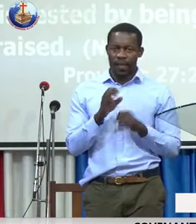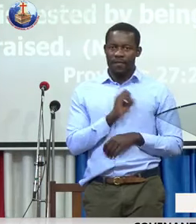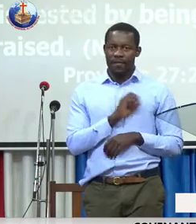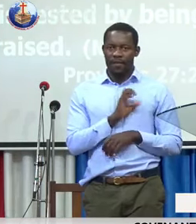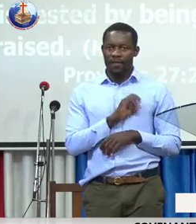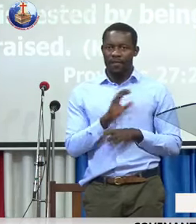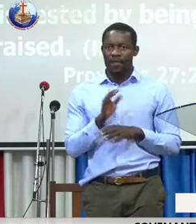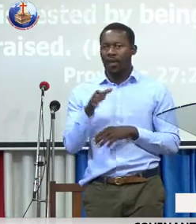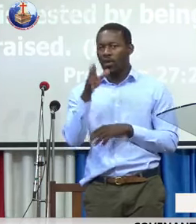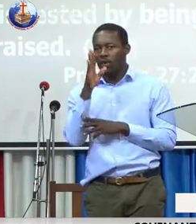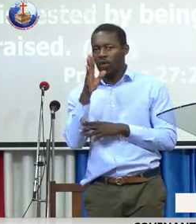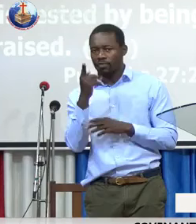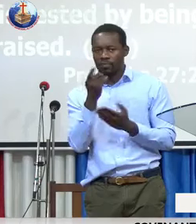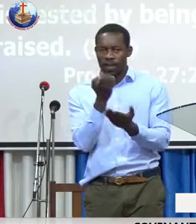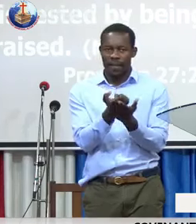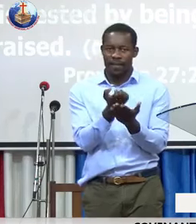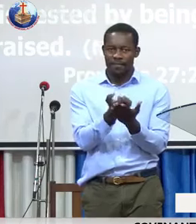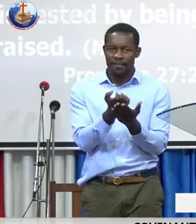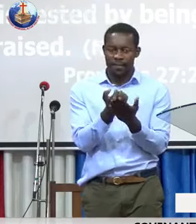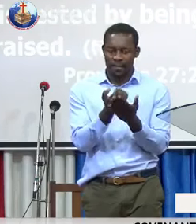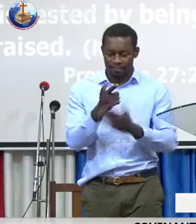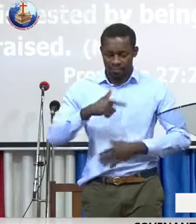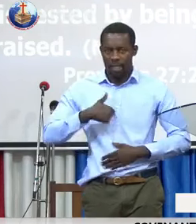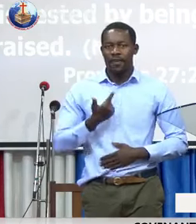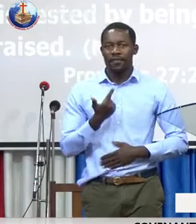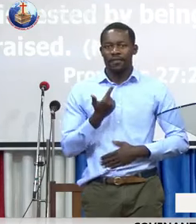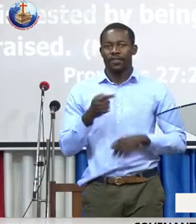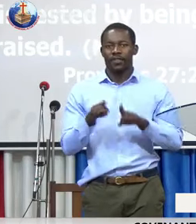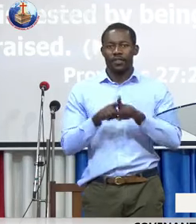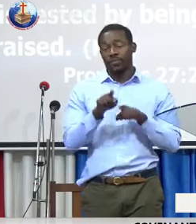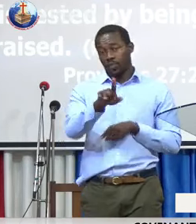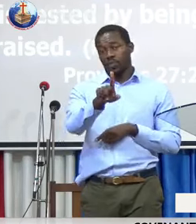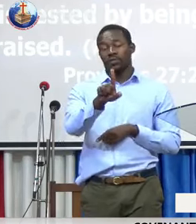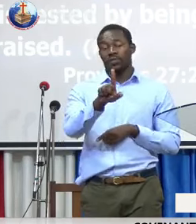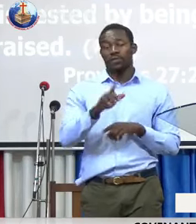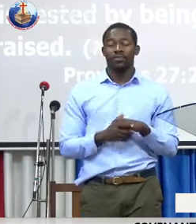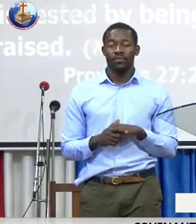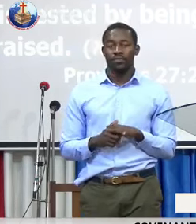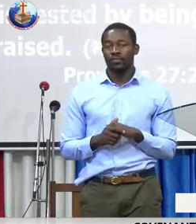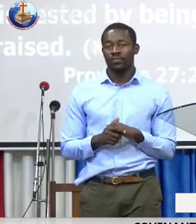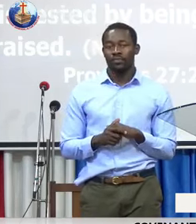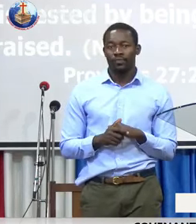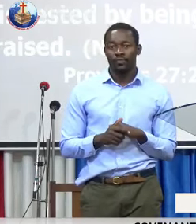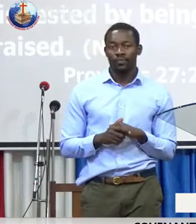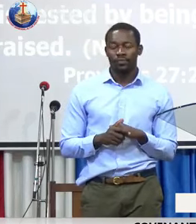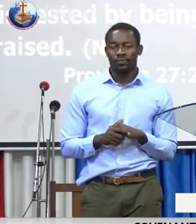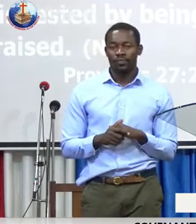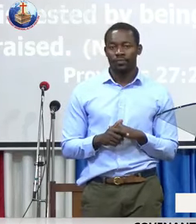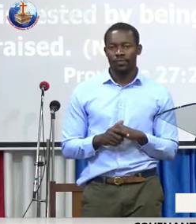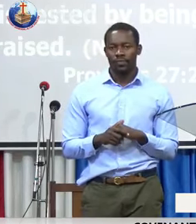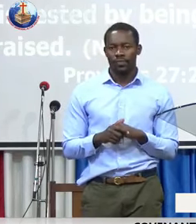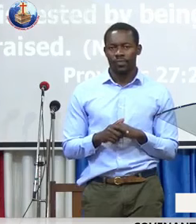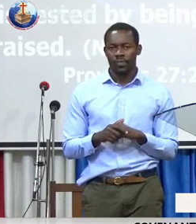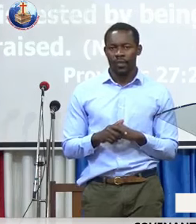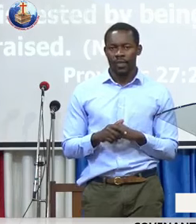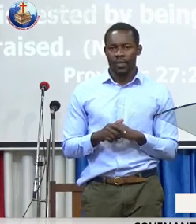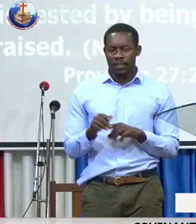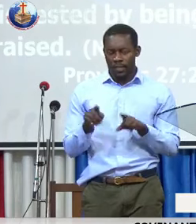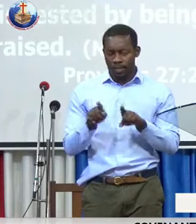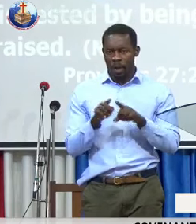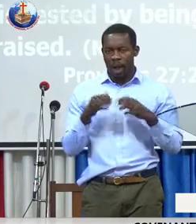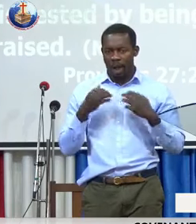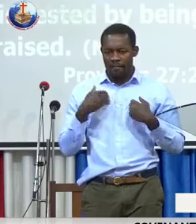so evident in us. Kicho cha Mungu kinafaa kuwa dhahiri ndani mwetu. That there is a perceivable,